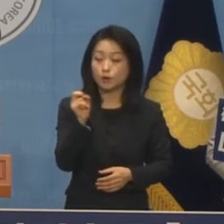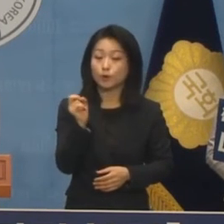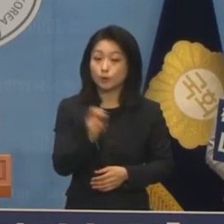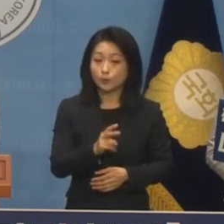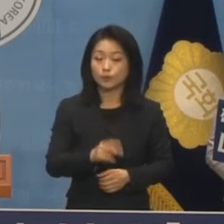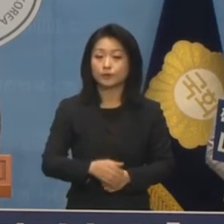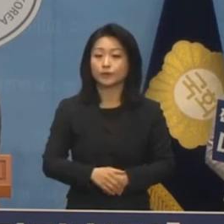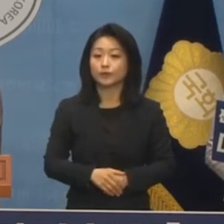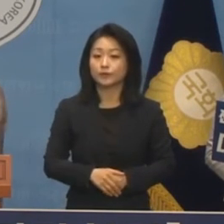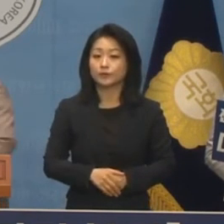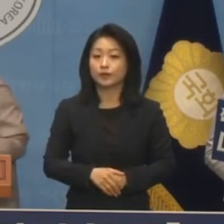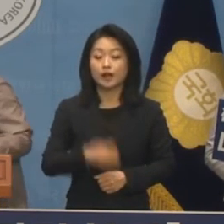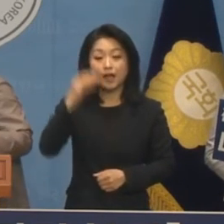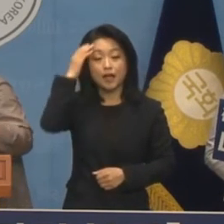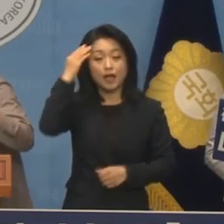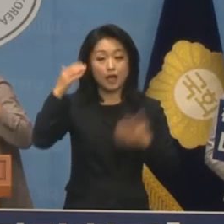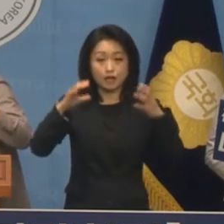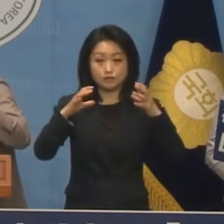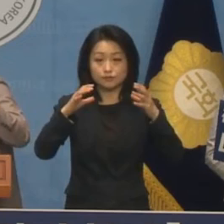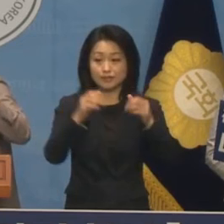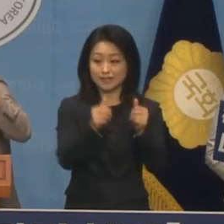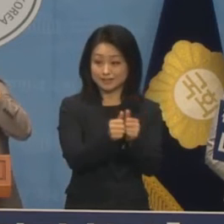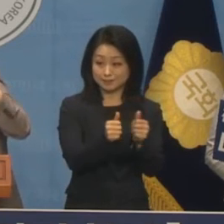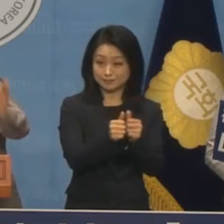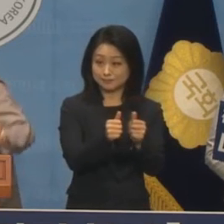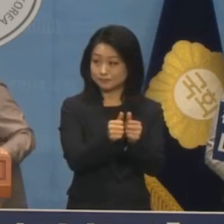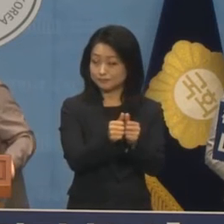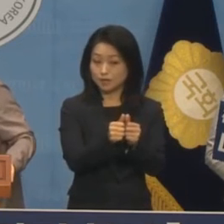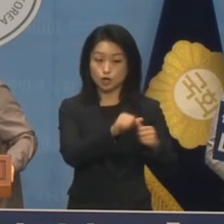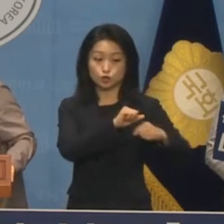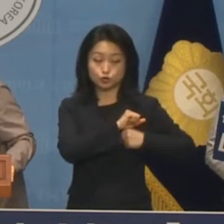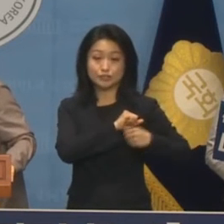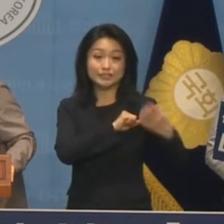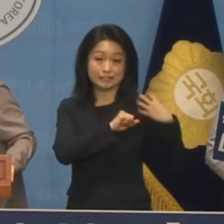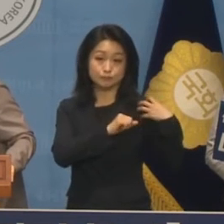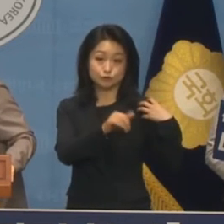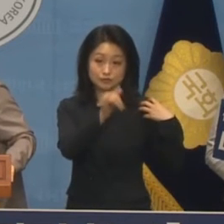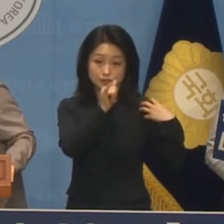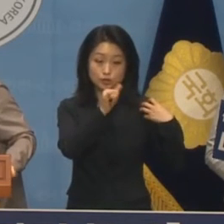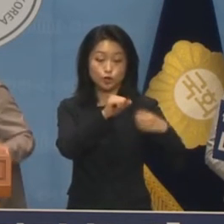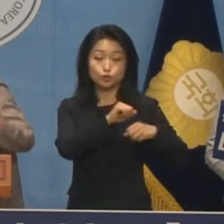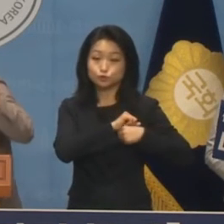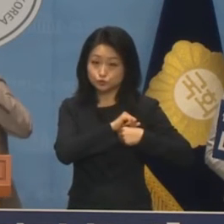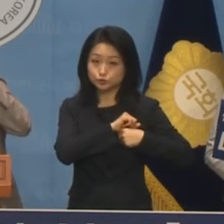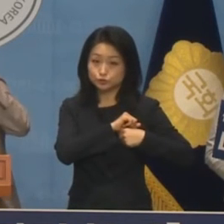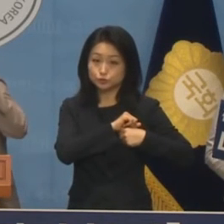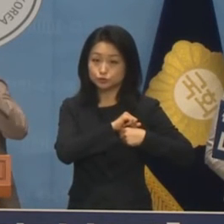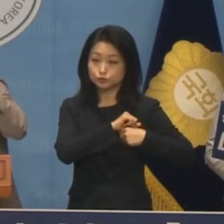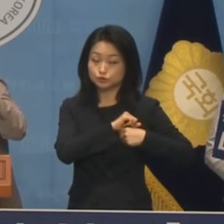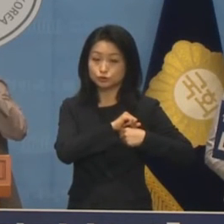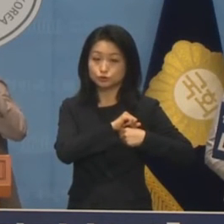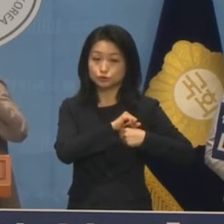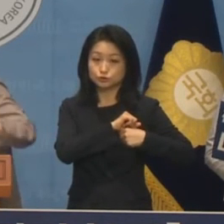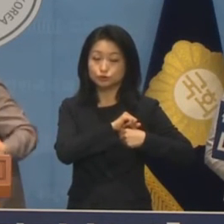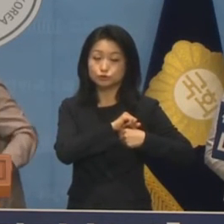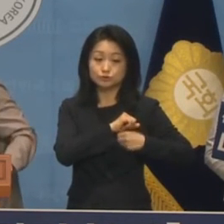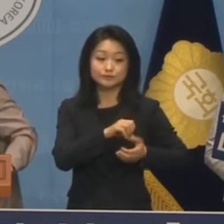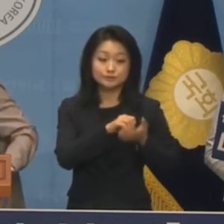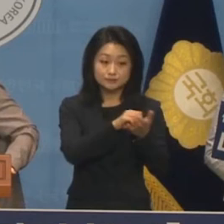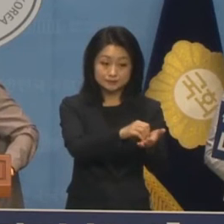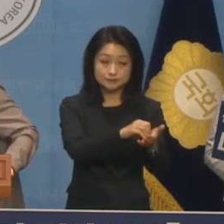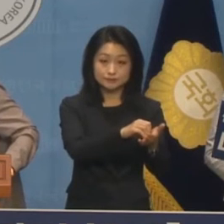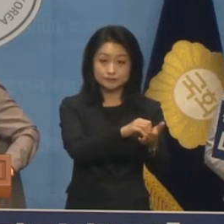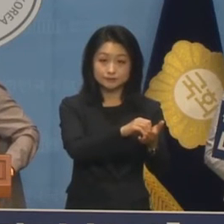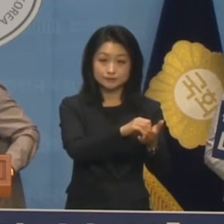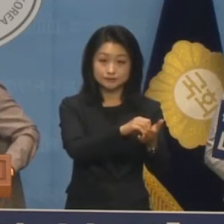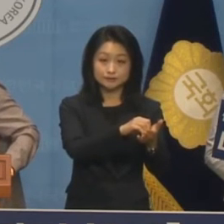생각해야 될 것은 우리나라는 남자들에게 국방의 의무가 있는데 군대 징집 연령대에는